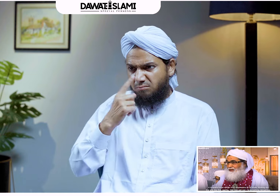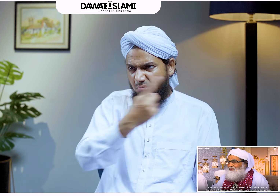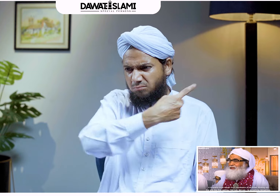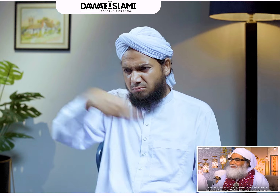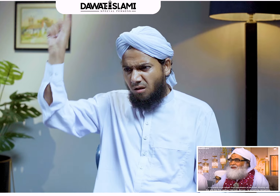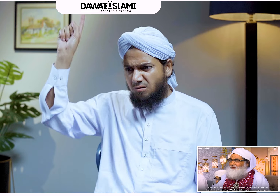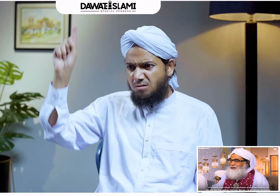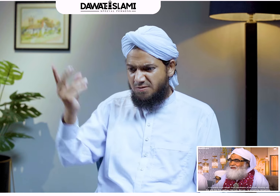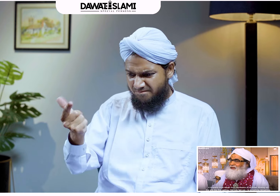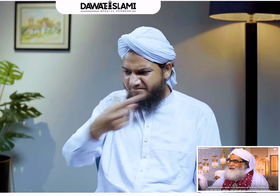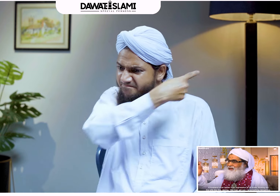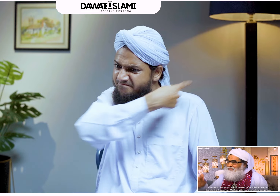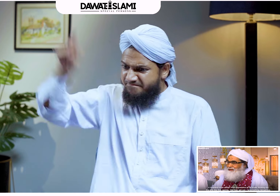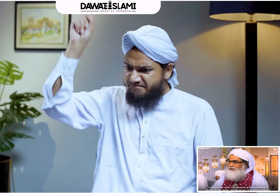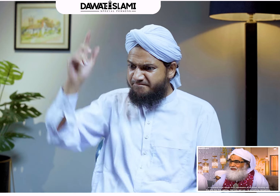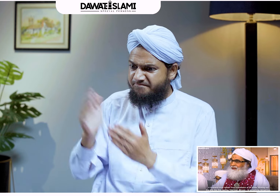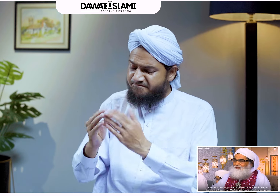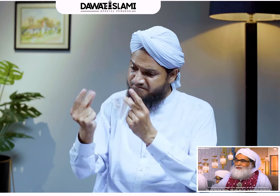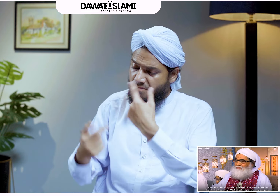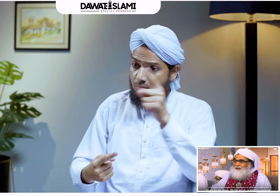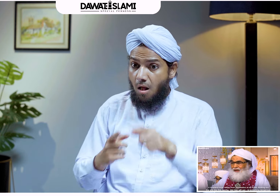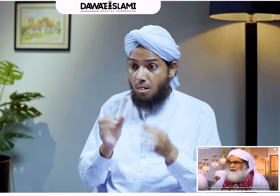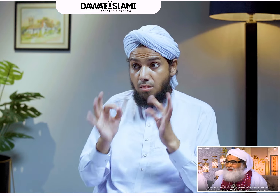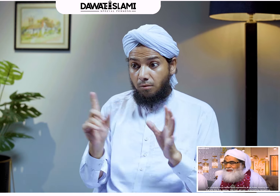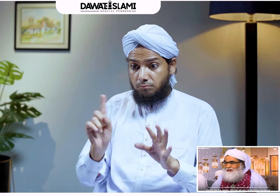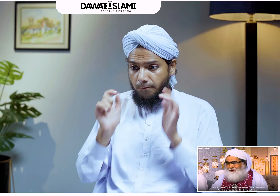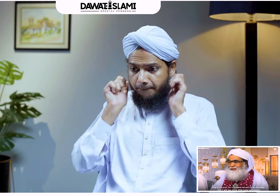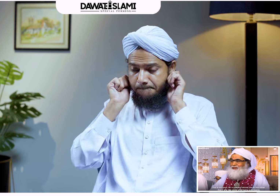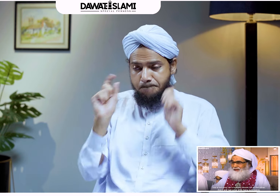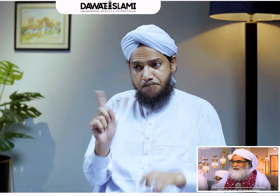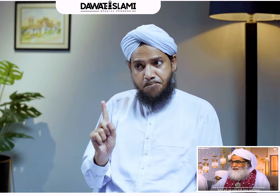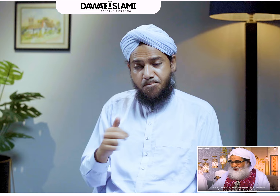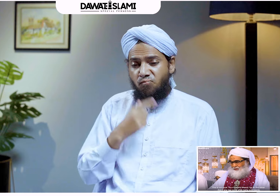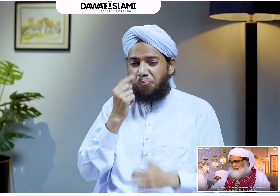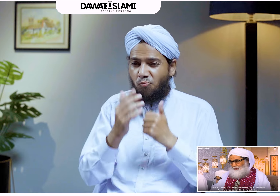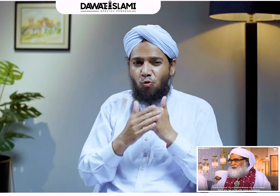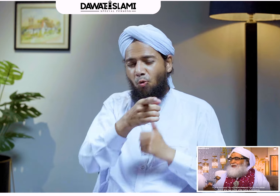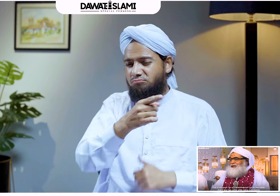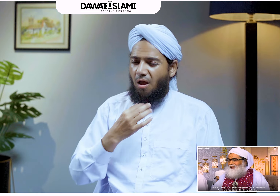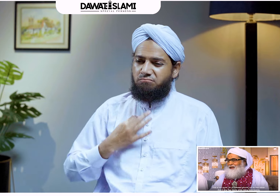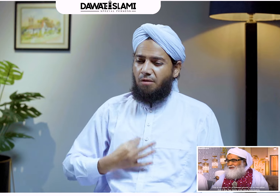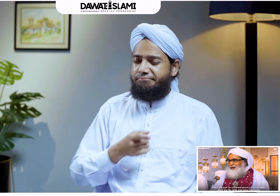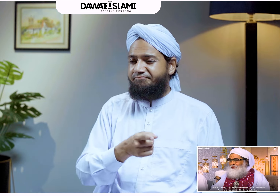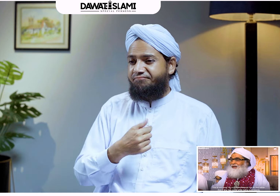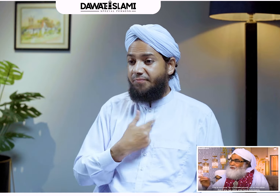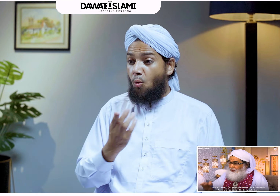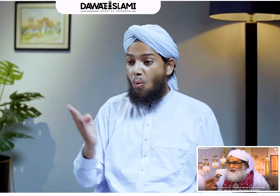کہ جلد دفع ہو جا, نکل جا, یہ تو خطرناک باتیں ہیں, اچھی باتیں نہیں ہیں. تو شوہر کو بھی ایسا نہیں کرنا چاہیے. اور اب اگر جھک کر